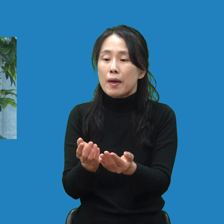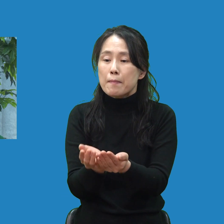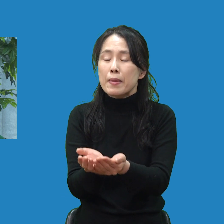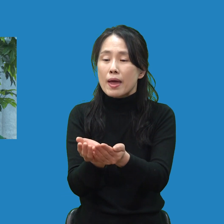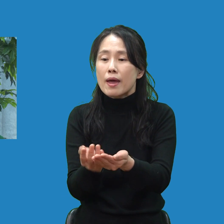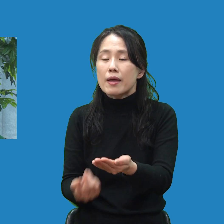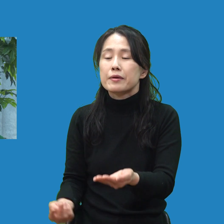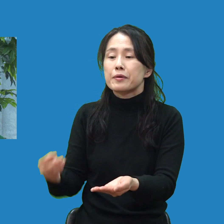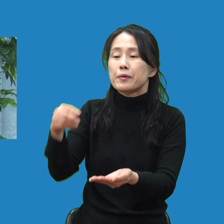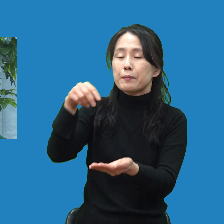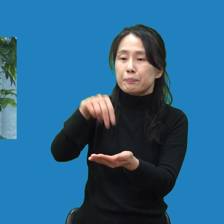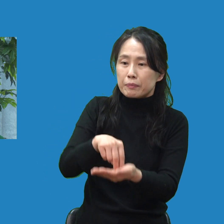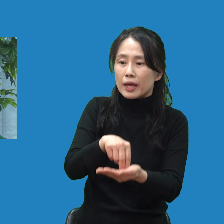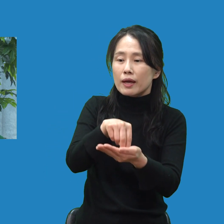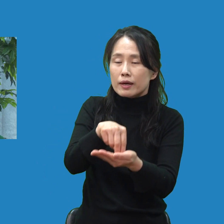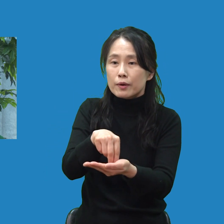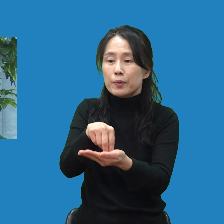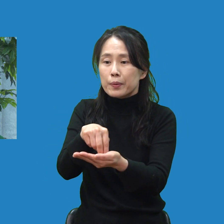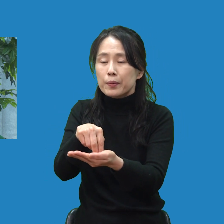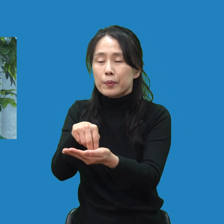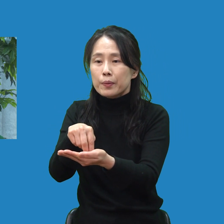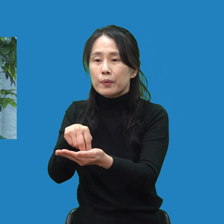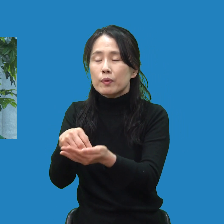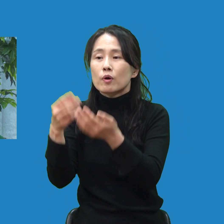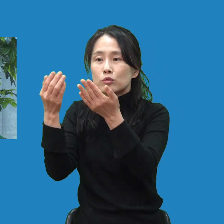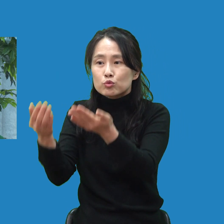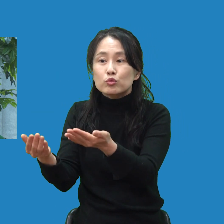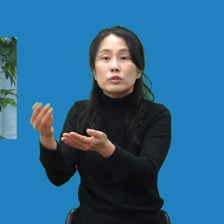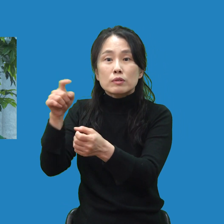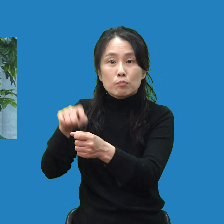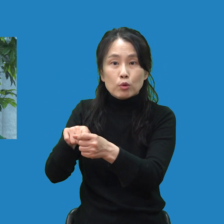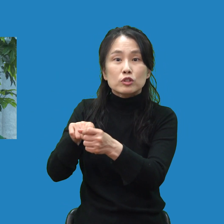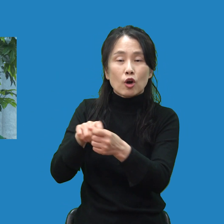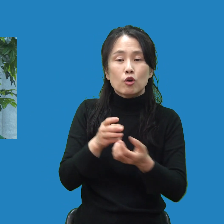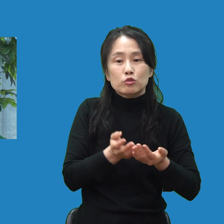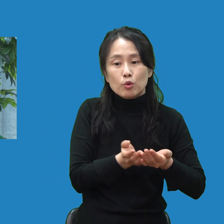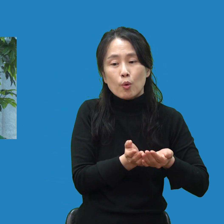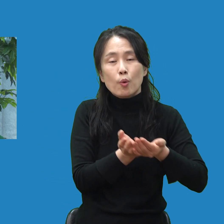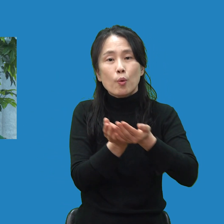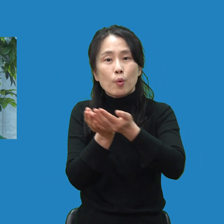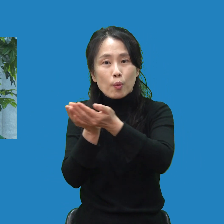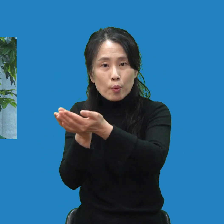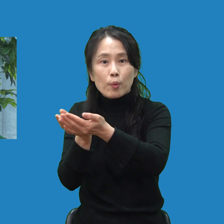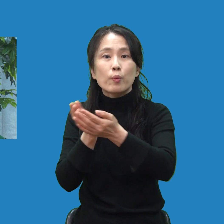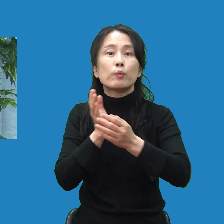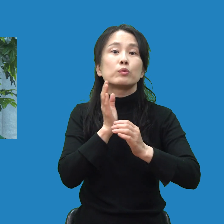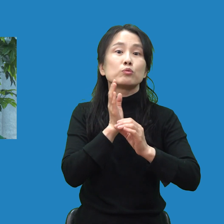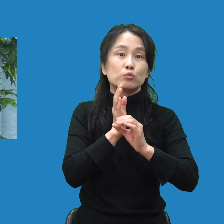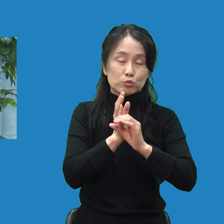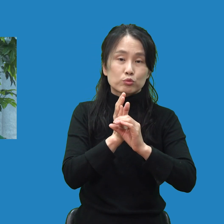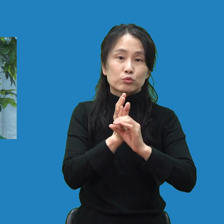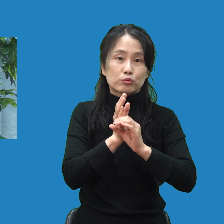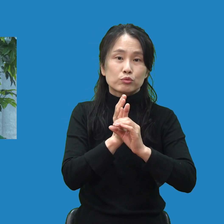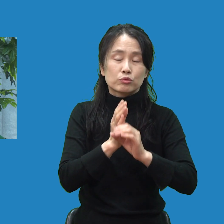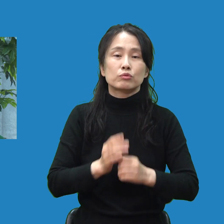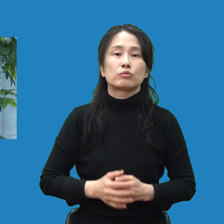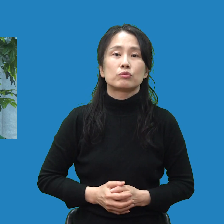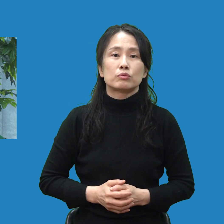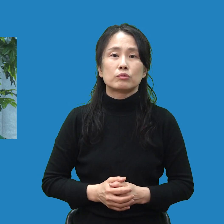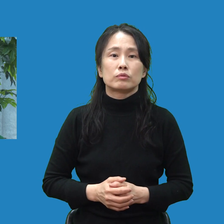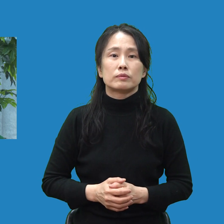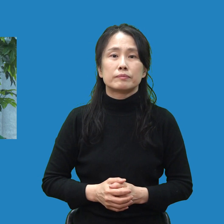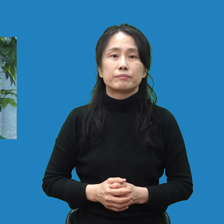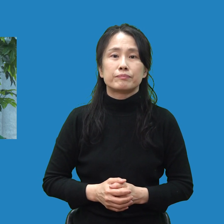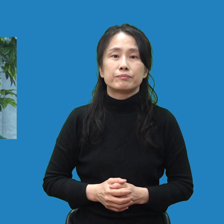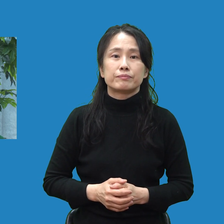사적으로 외딴 곳으로 가서 잠깐 쉬려고 가버나움을 떠나가는 이야기입니다.